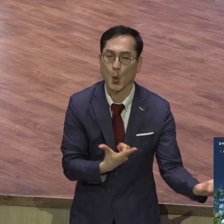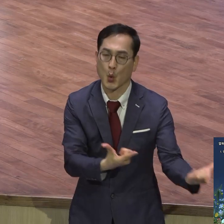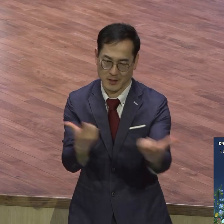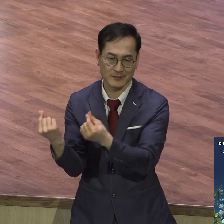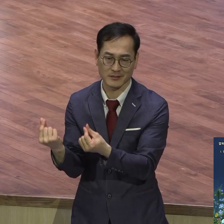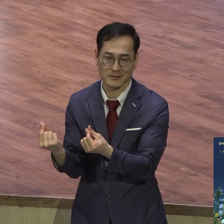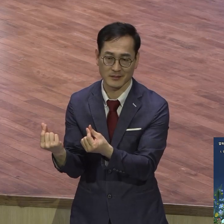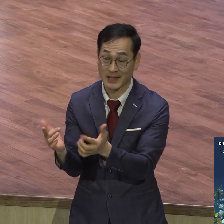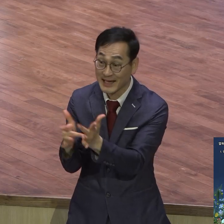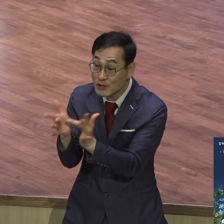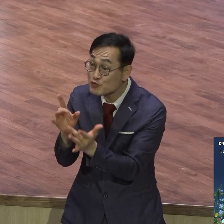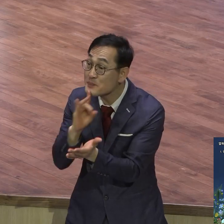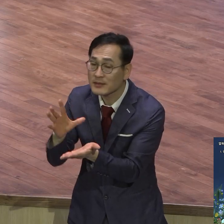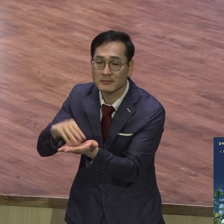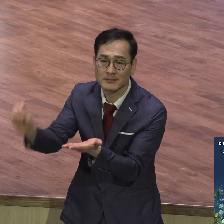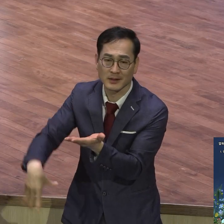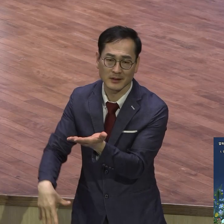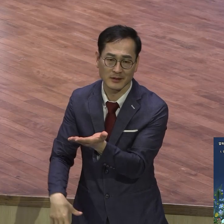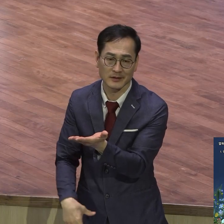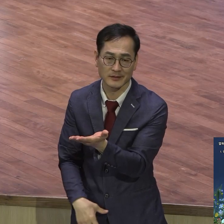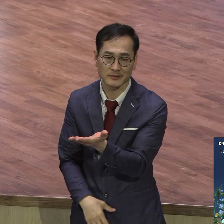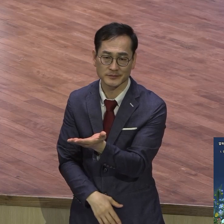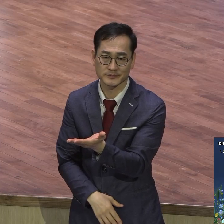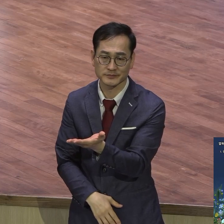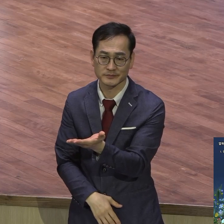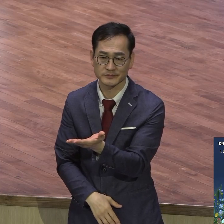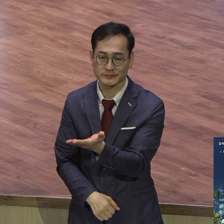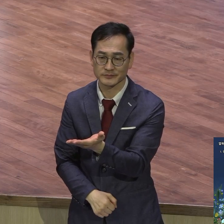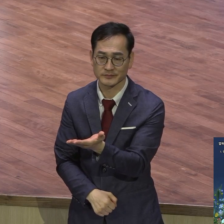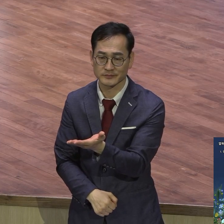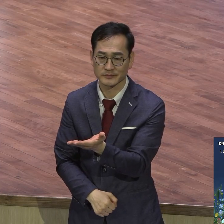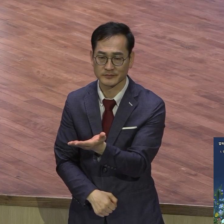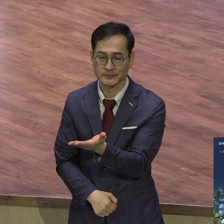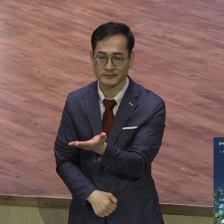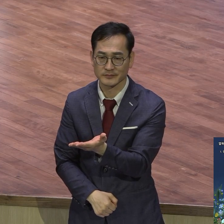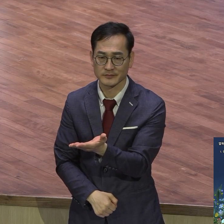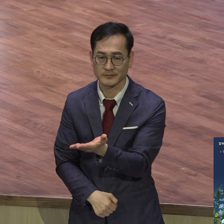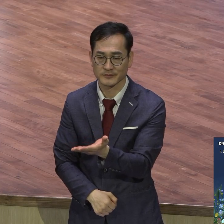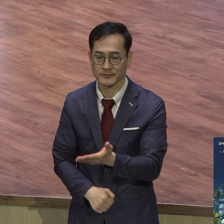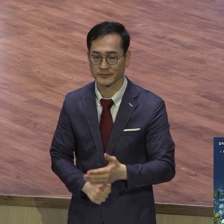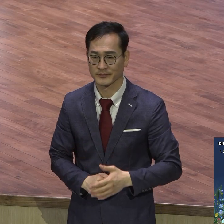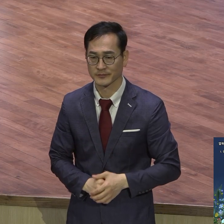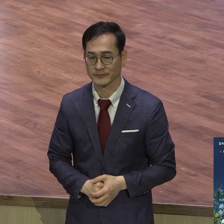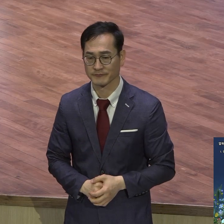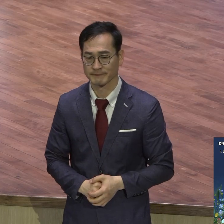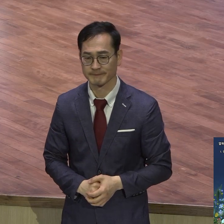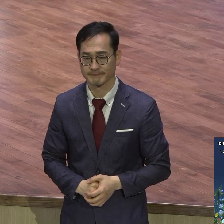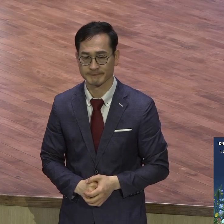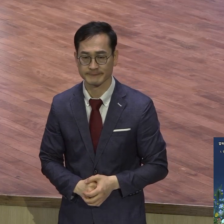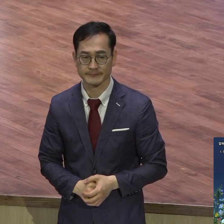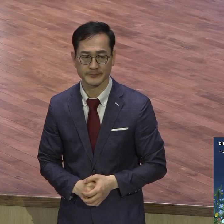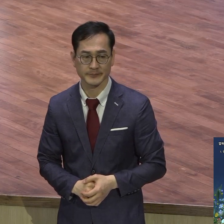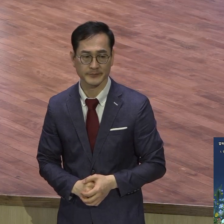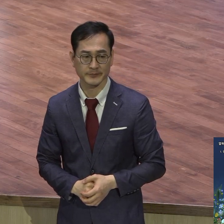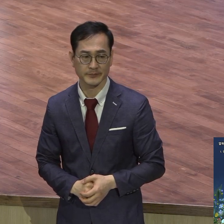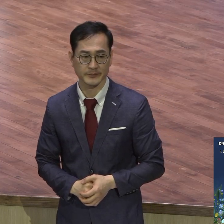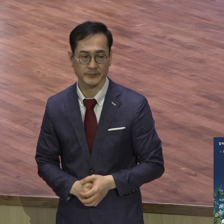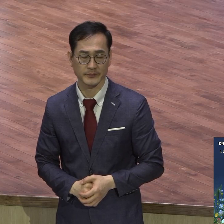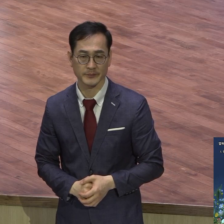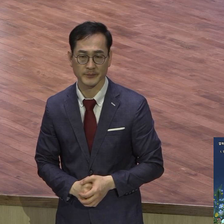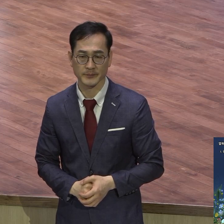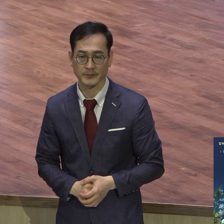예수 그리스도 유일성 복음의 참 진리만 결려하게 가리고 있어요. 가리고 있어요.